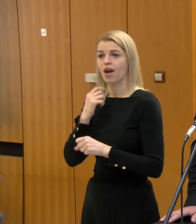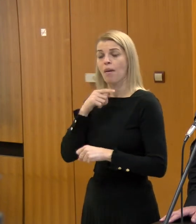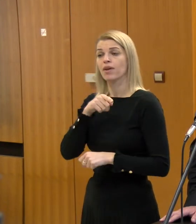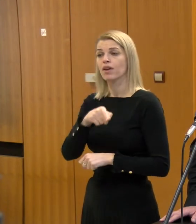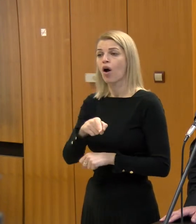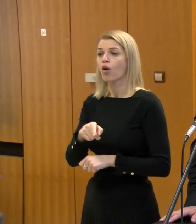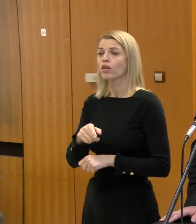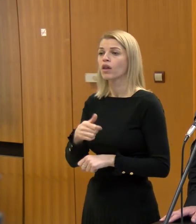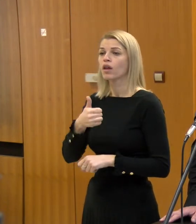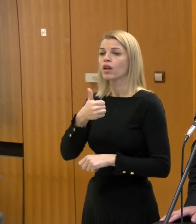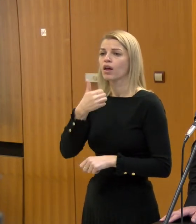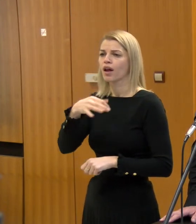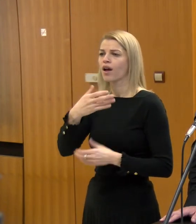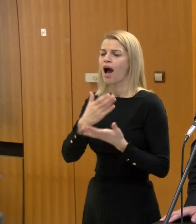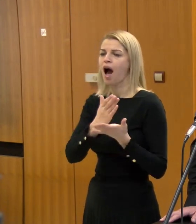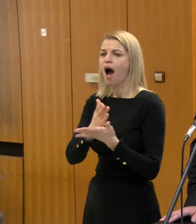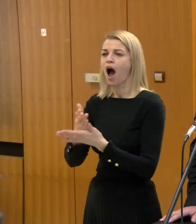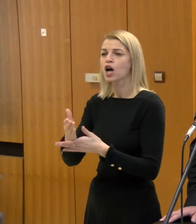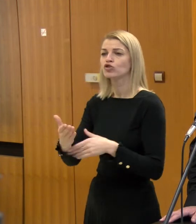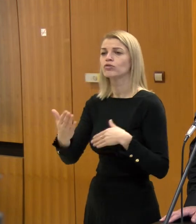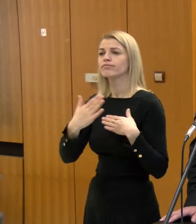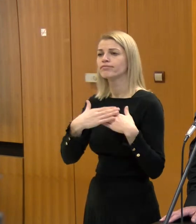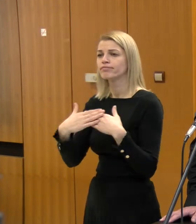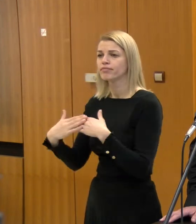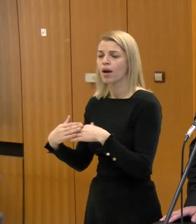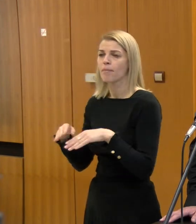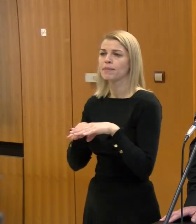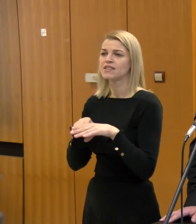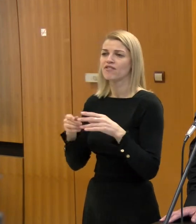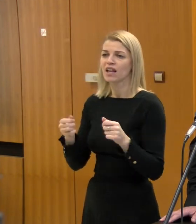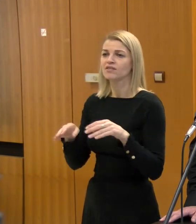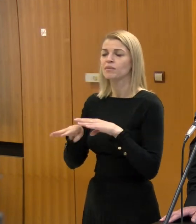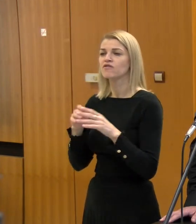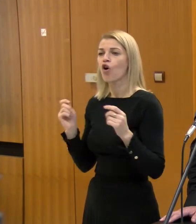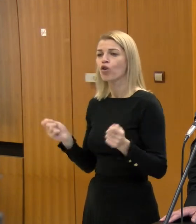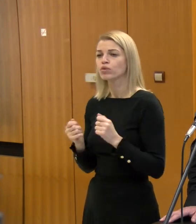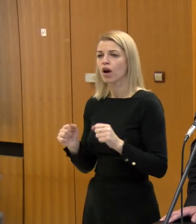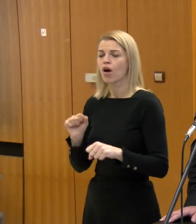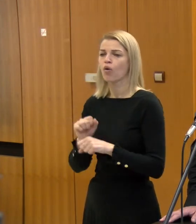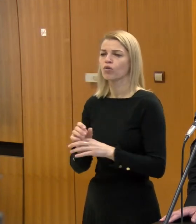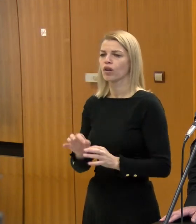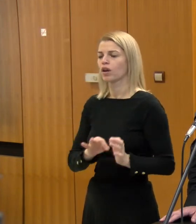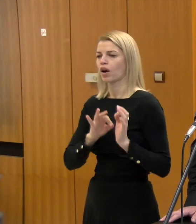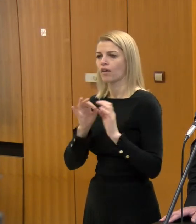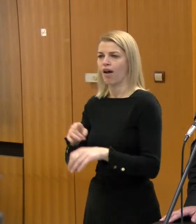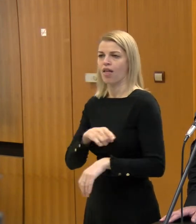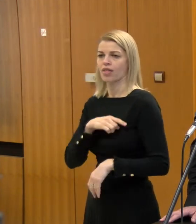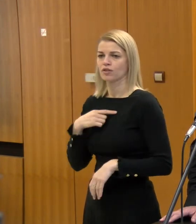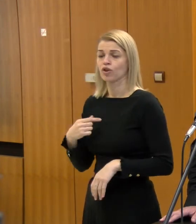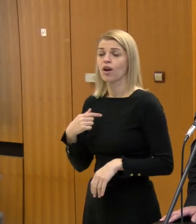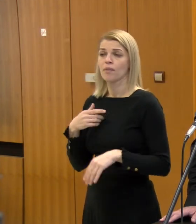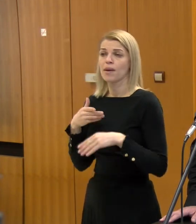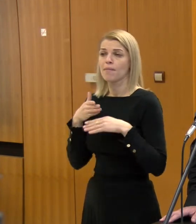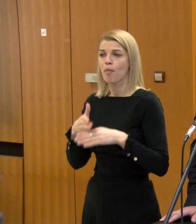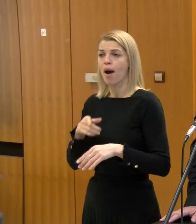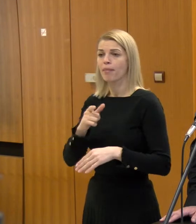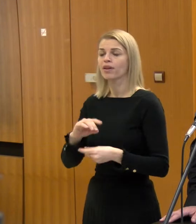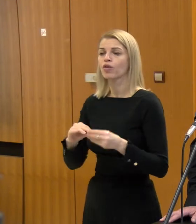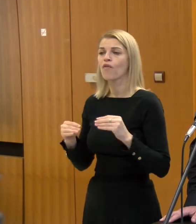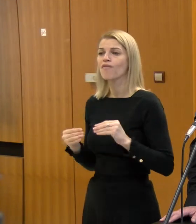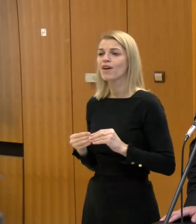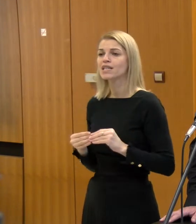jednotlivo obracali na ministerstvo financií alebo ministerstvo hospodárstva, tak by im to trvalo dlhšie. My im pomáhame tieto